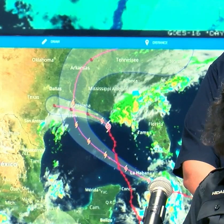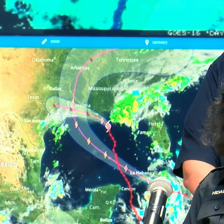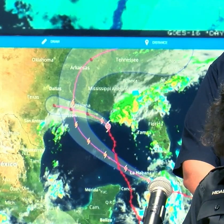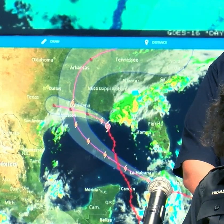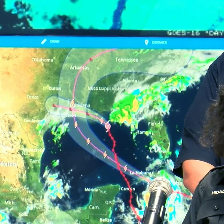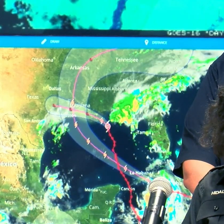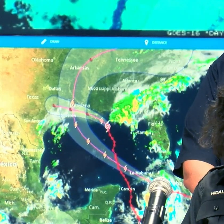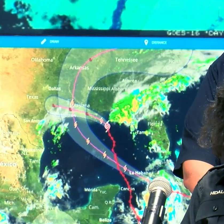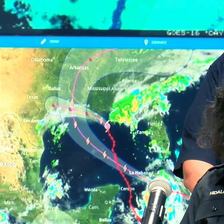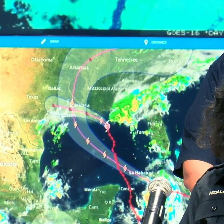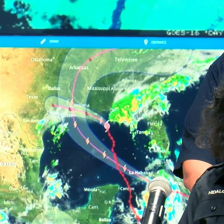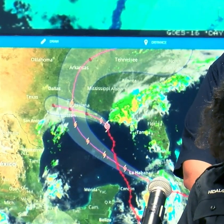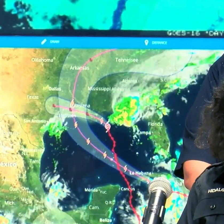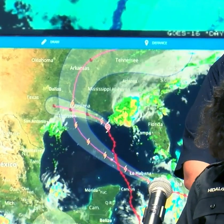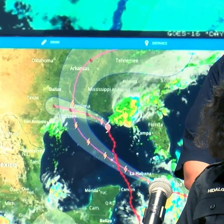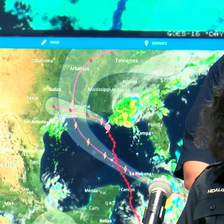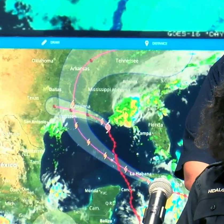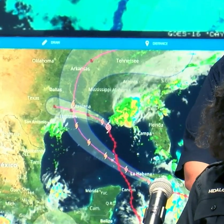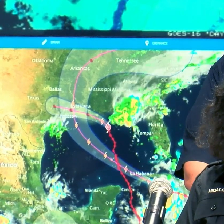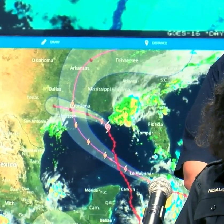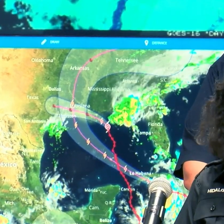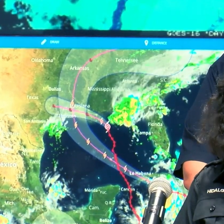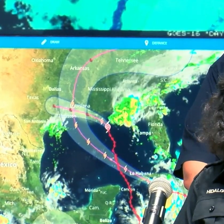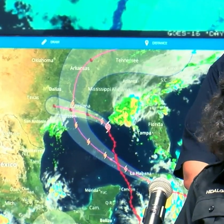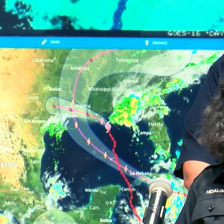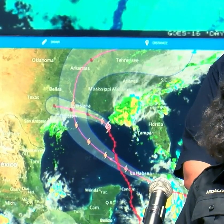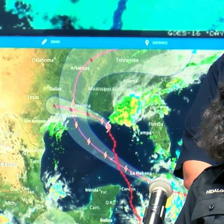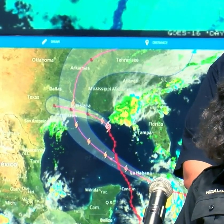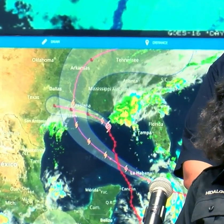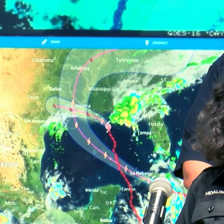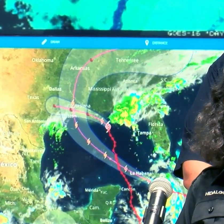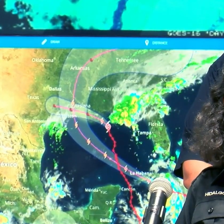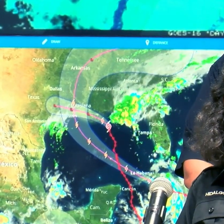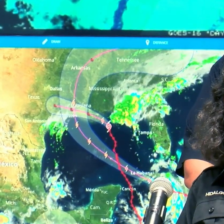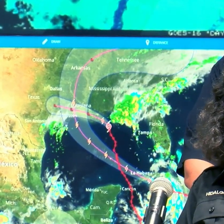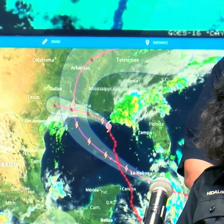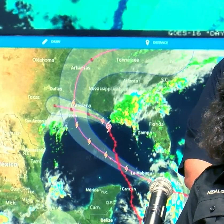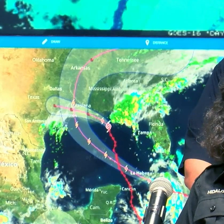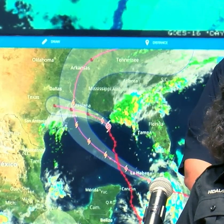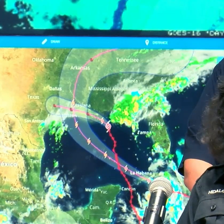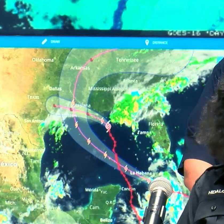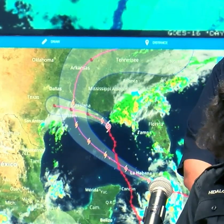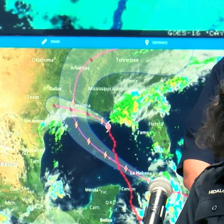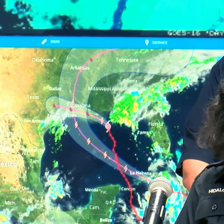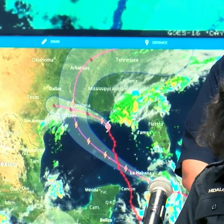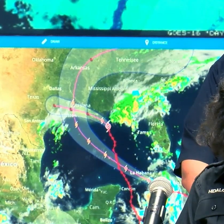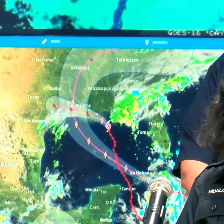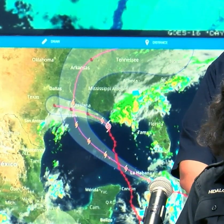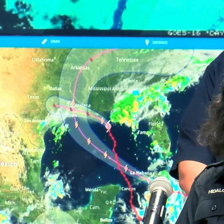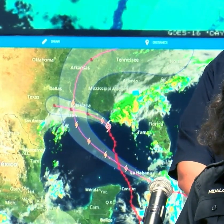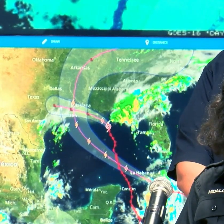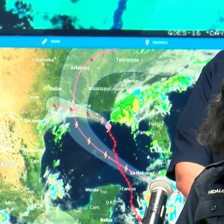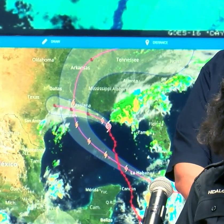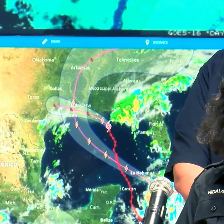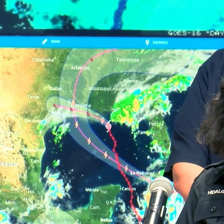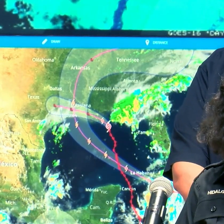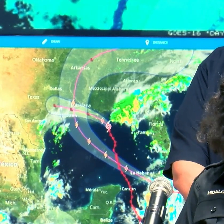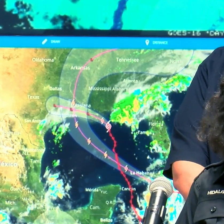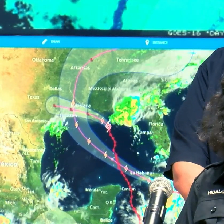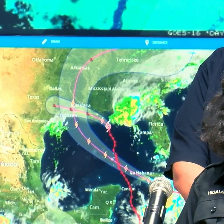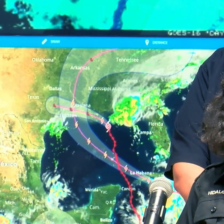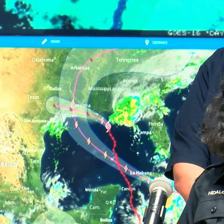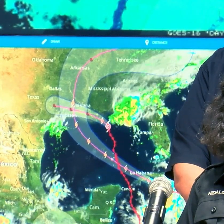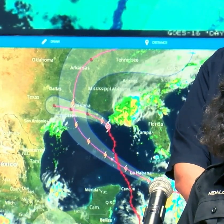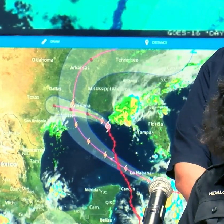la situación más difícil. Sabemos que esta tormenta será más un evento de viento, no hay